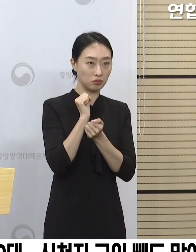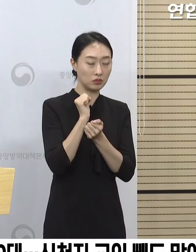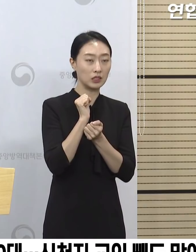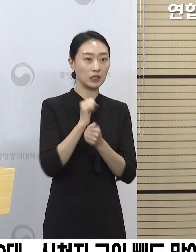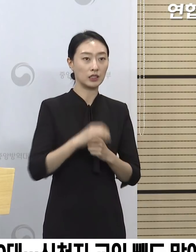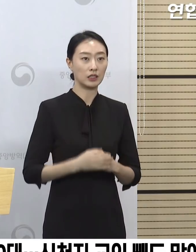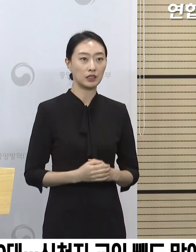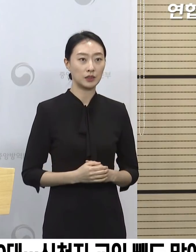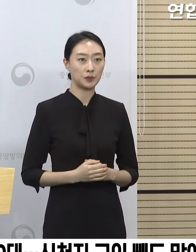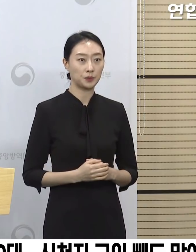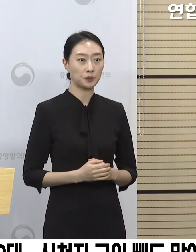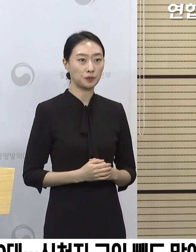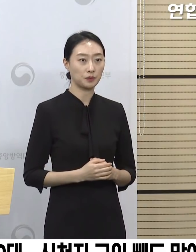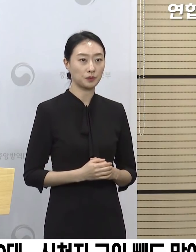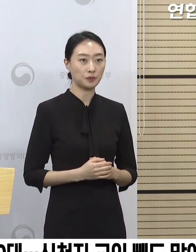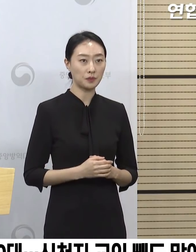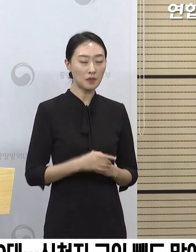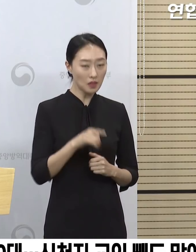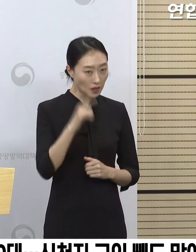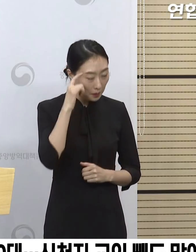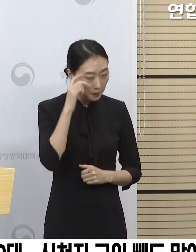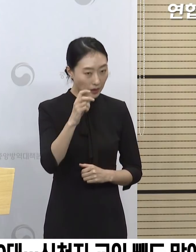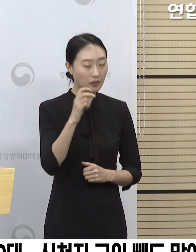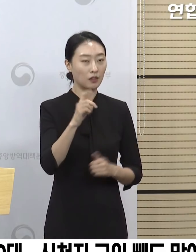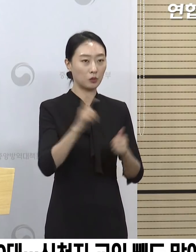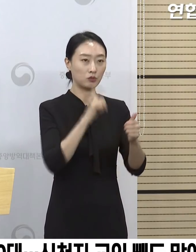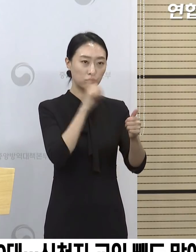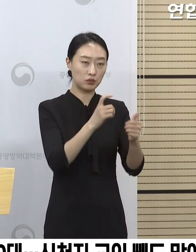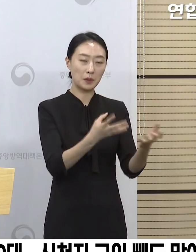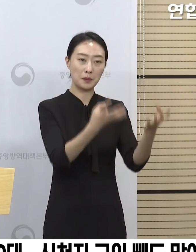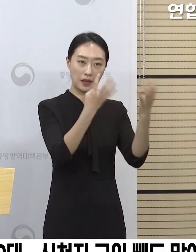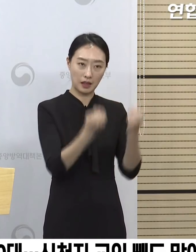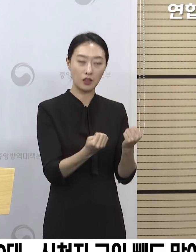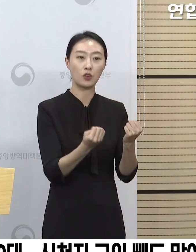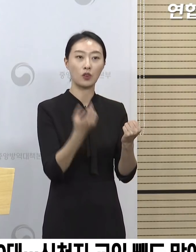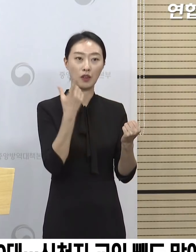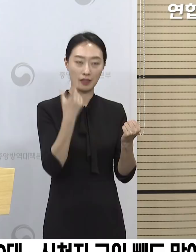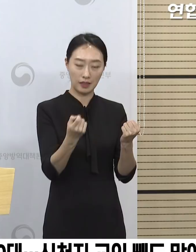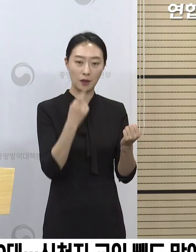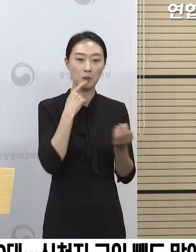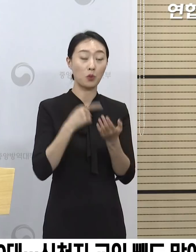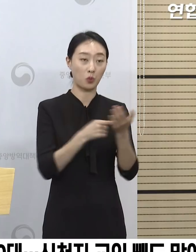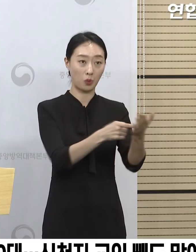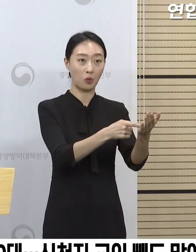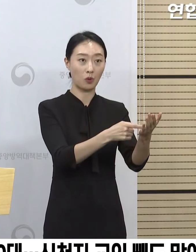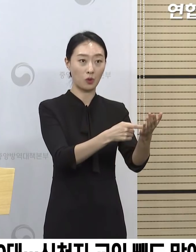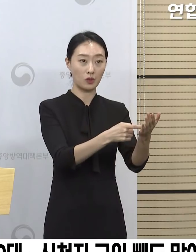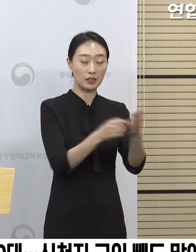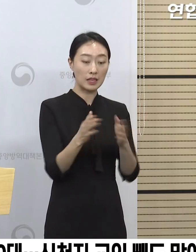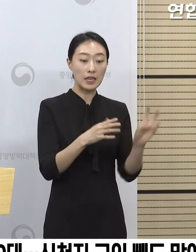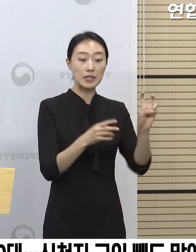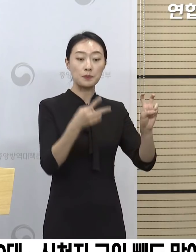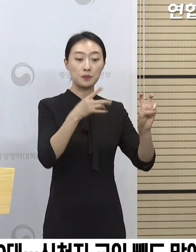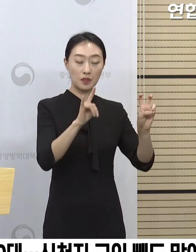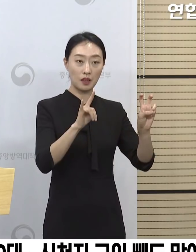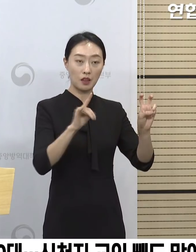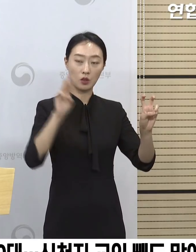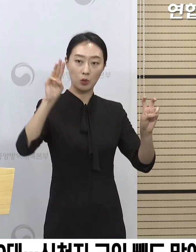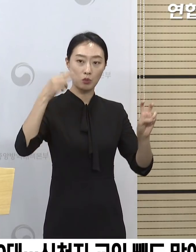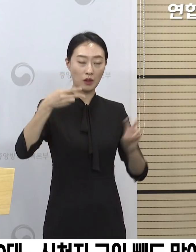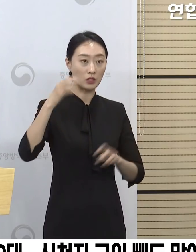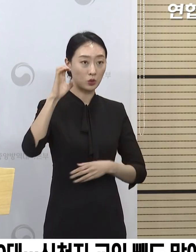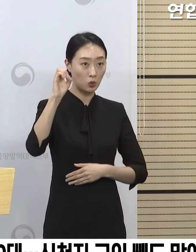아무래도 그 환자 수가 많은 걸로 그렇게 보고 있는 그런 상황입니다. 20대에 대해서는 이제